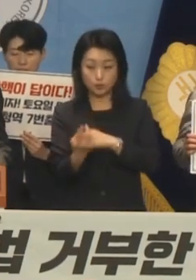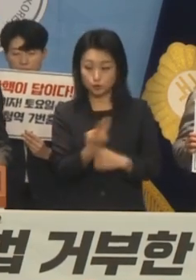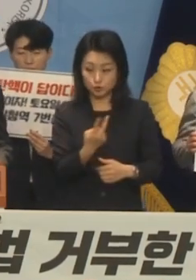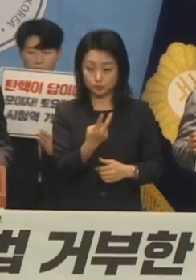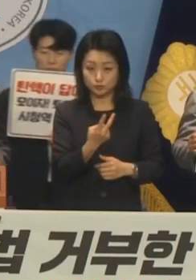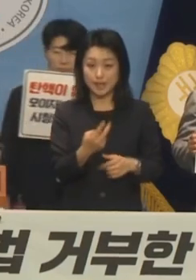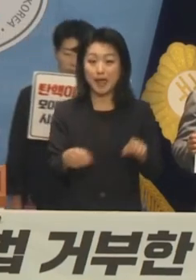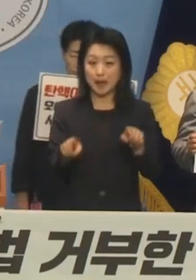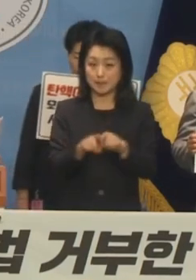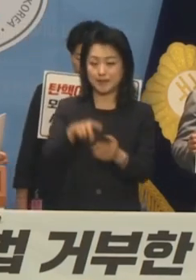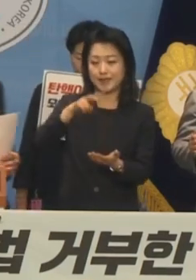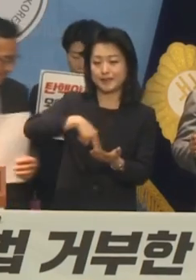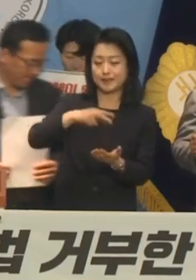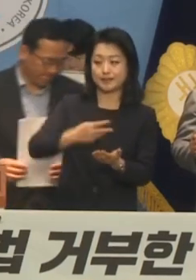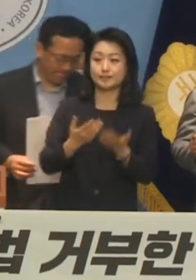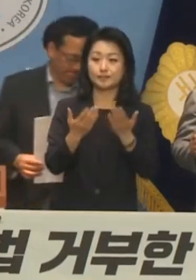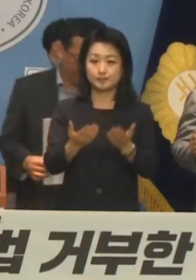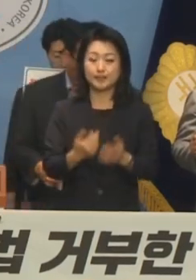낭독해 주시겠습니다.